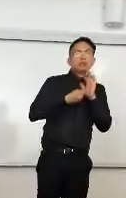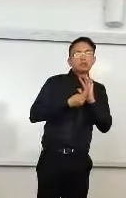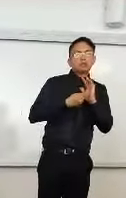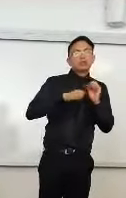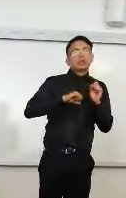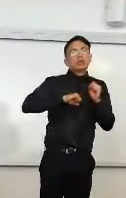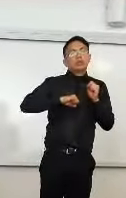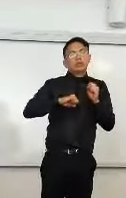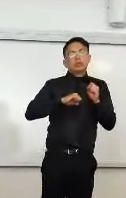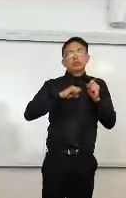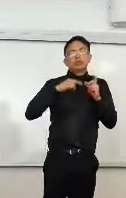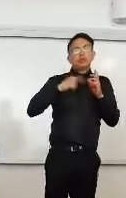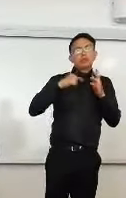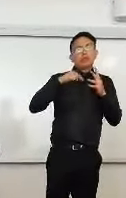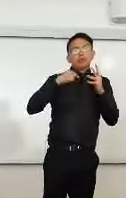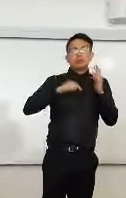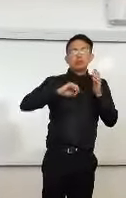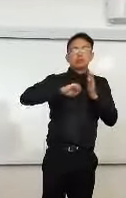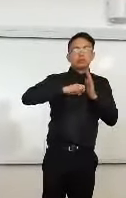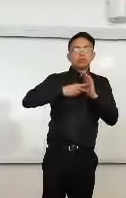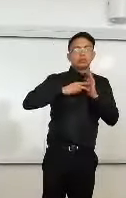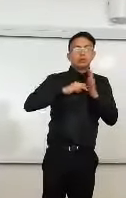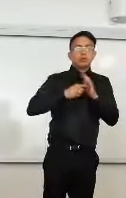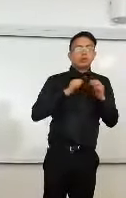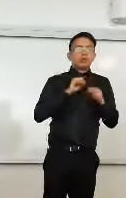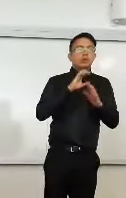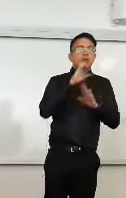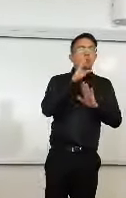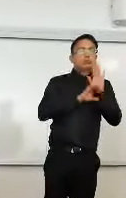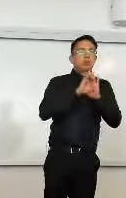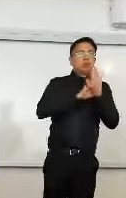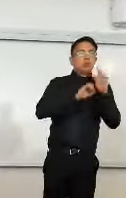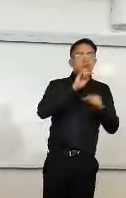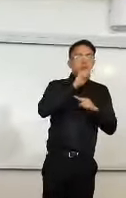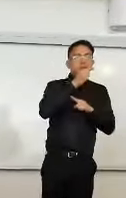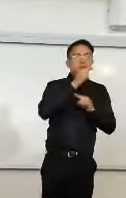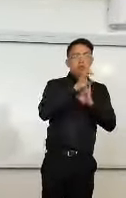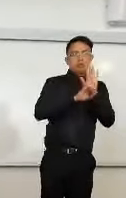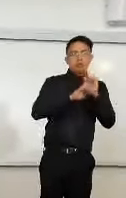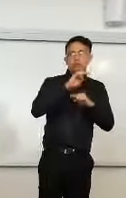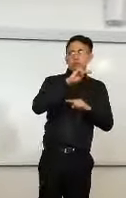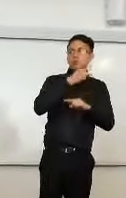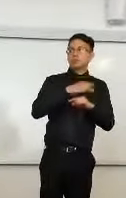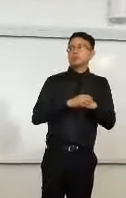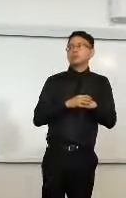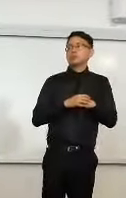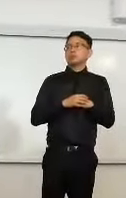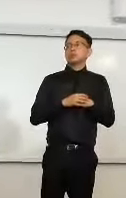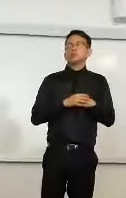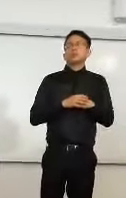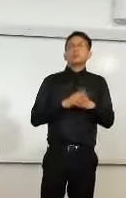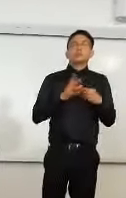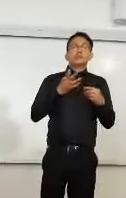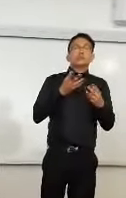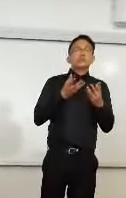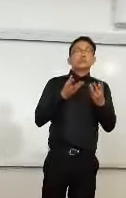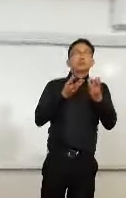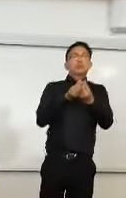derechos y todo lo que está incluido en el primer y segundo capítulo que ahorita les vamos a mostrar. Ya los otros